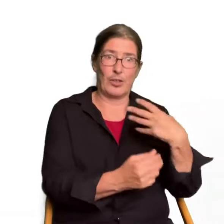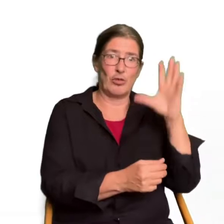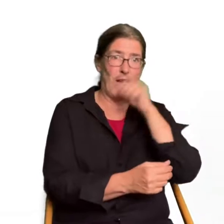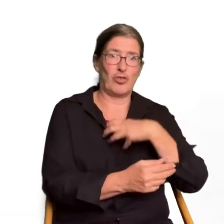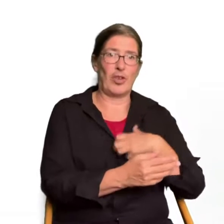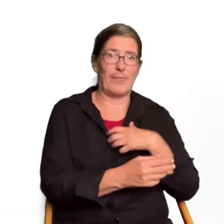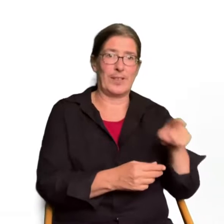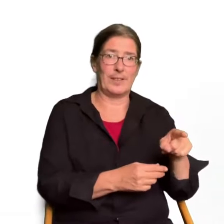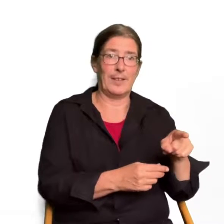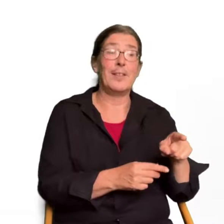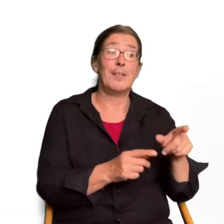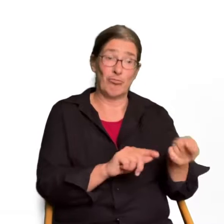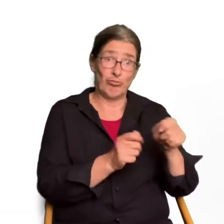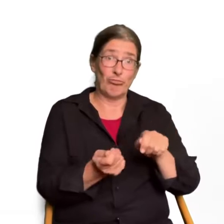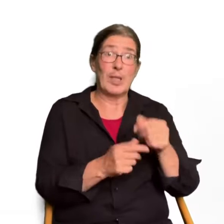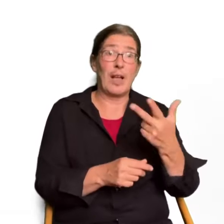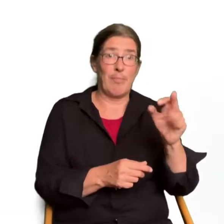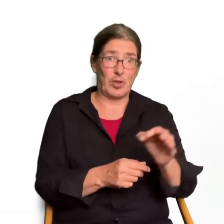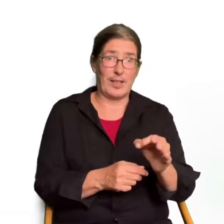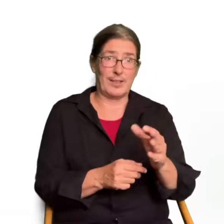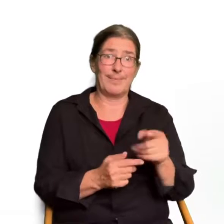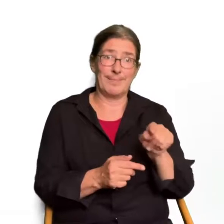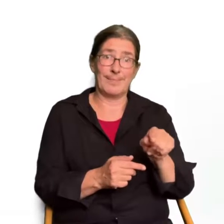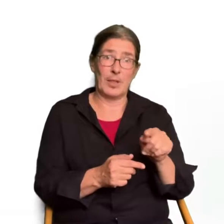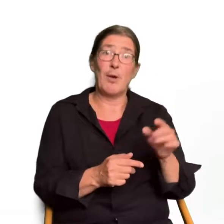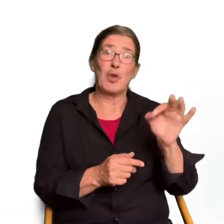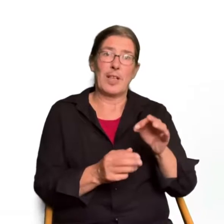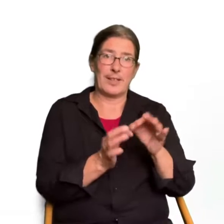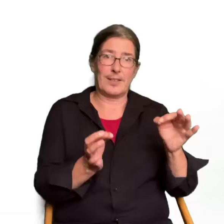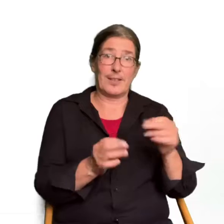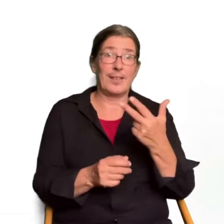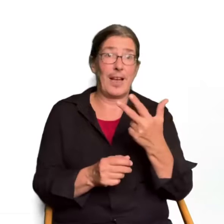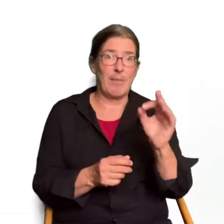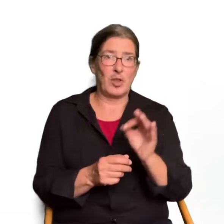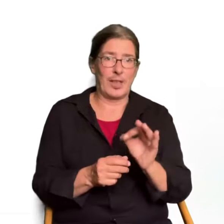und das sind drei Prozent das ist der Prozentsatz 3%